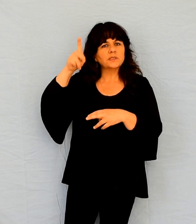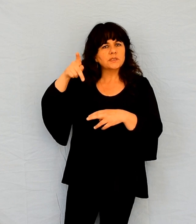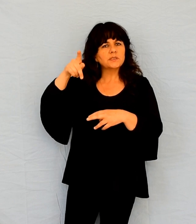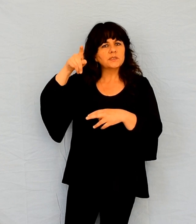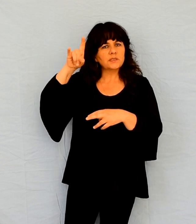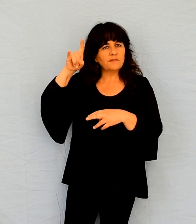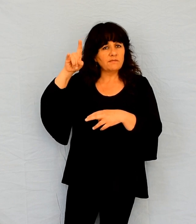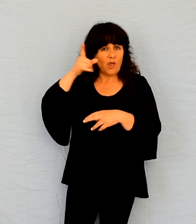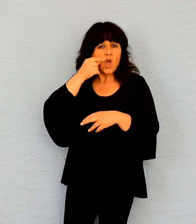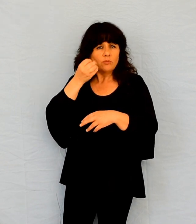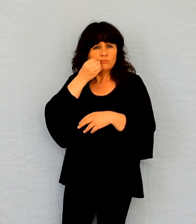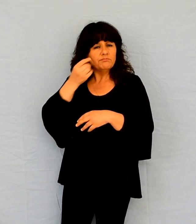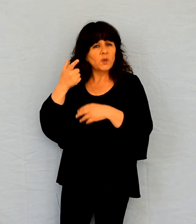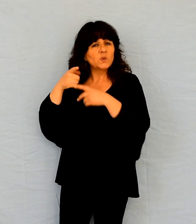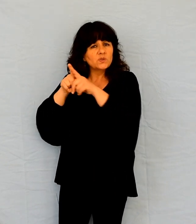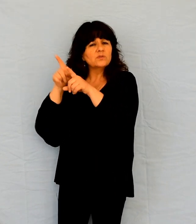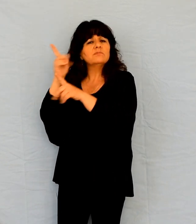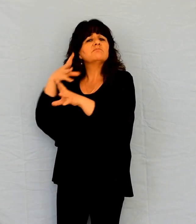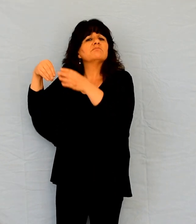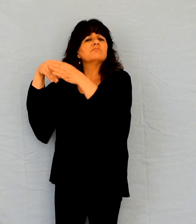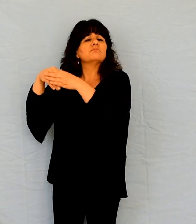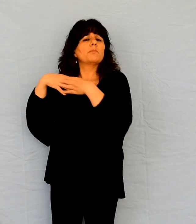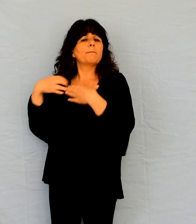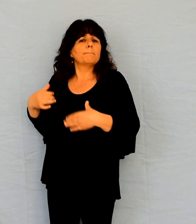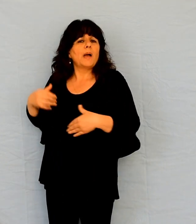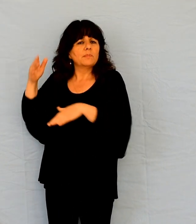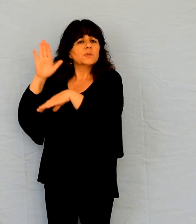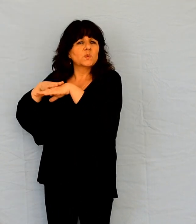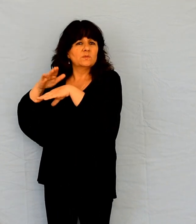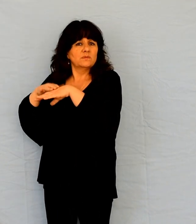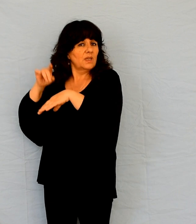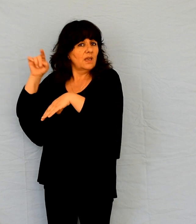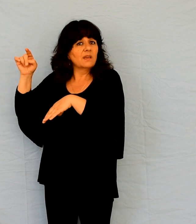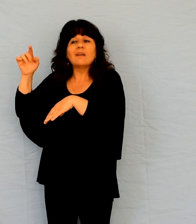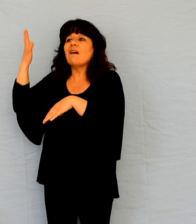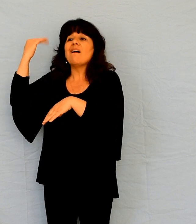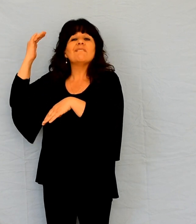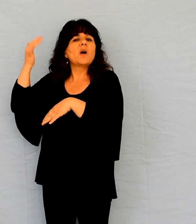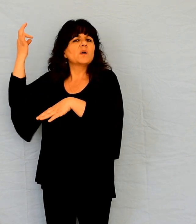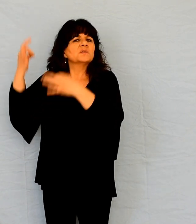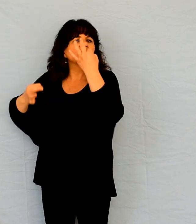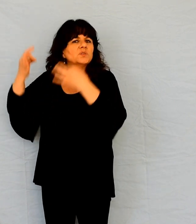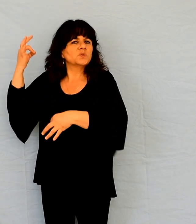qui n'avait donné son accord ni à leur délibération, ni à leurs actes.